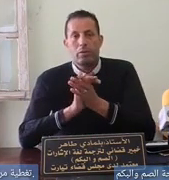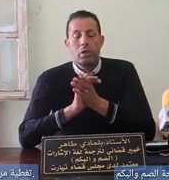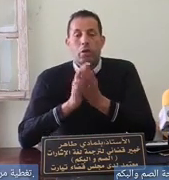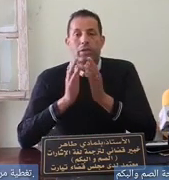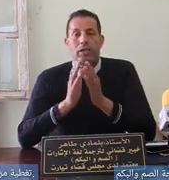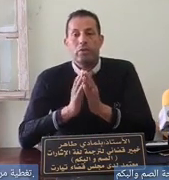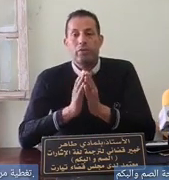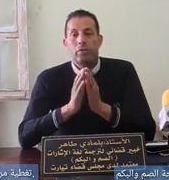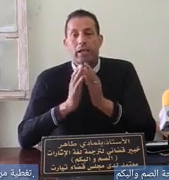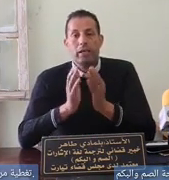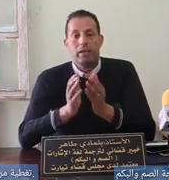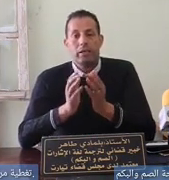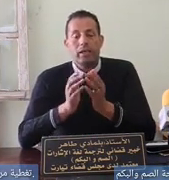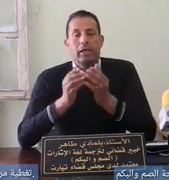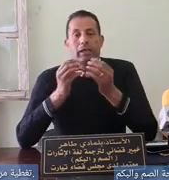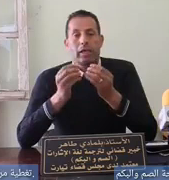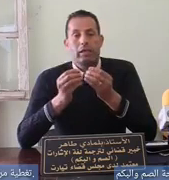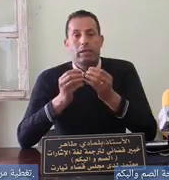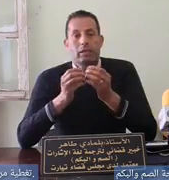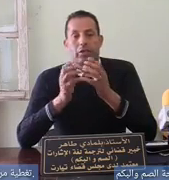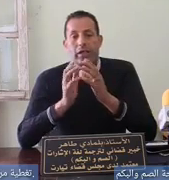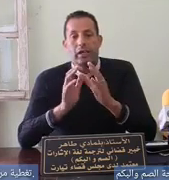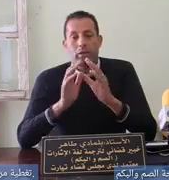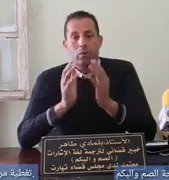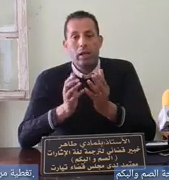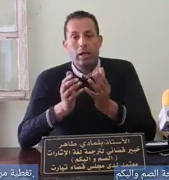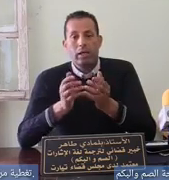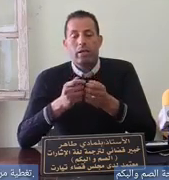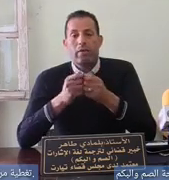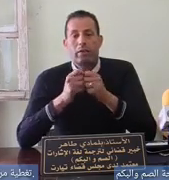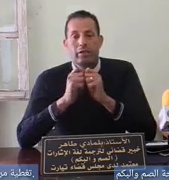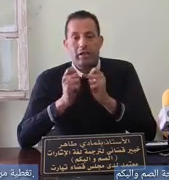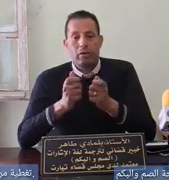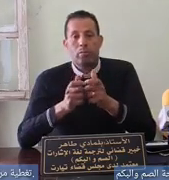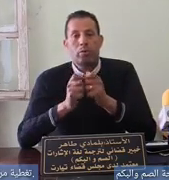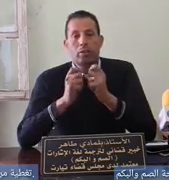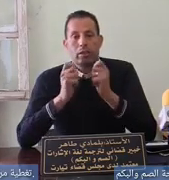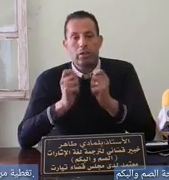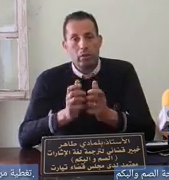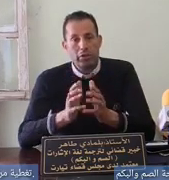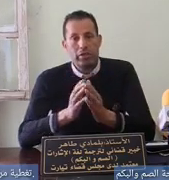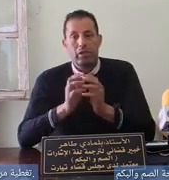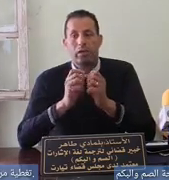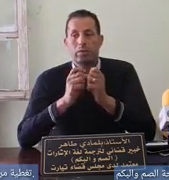حسب التعليمات الصارمة من الحجر المنزلي وتطبيق القانون العقوبات لكل إخلاء